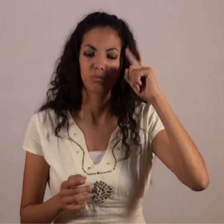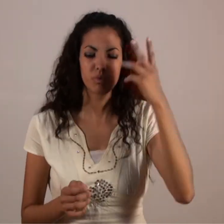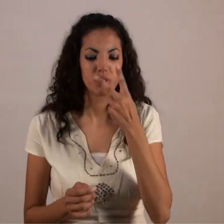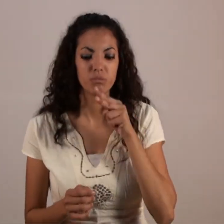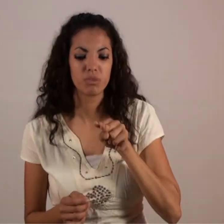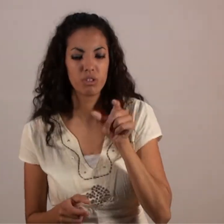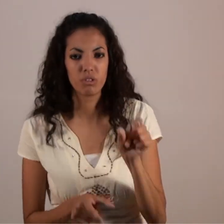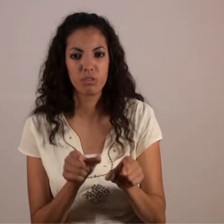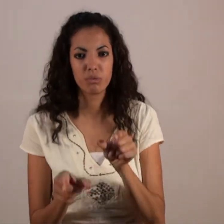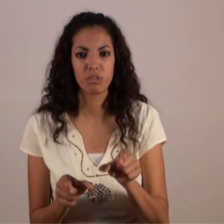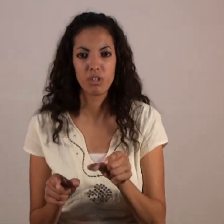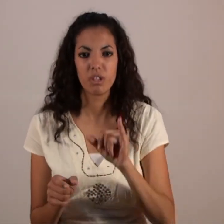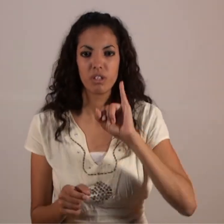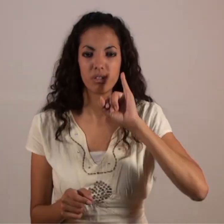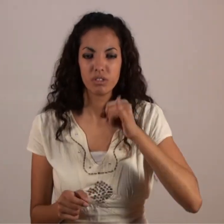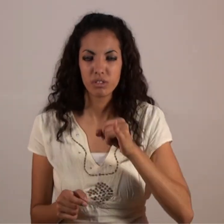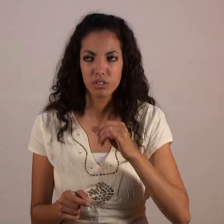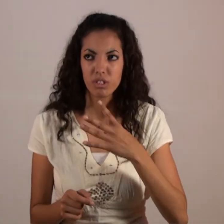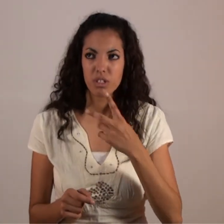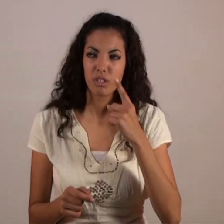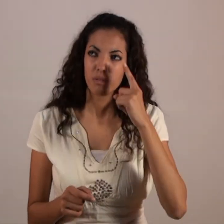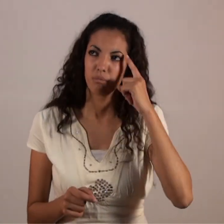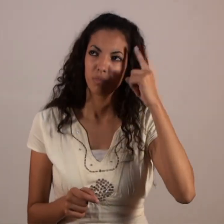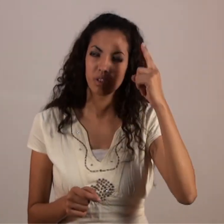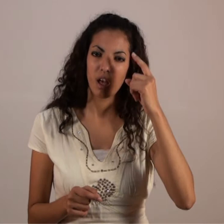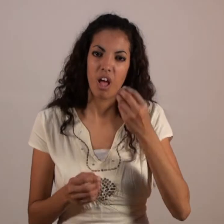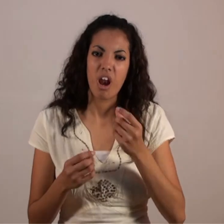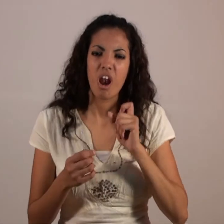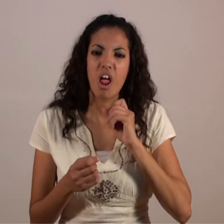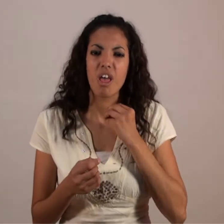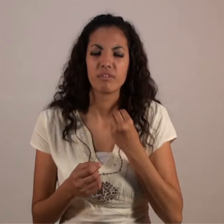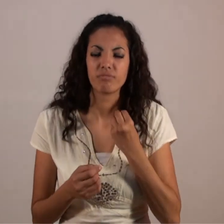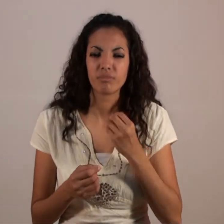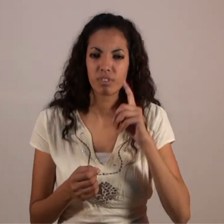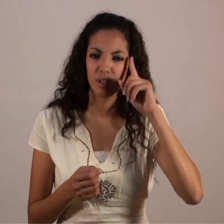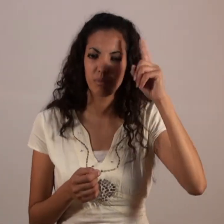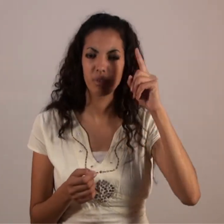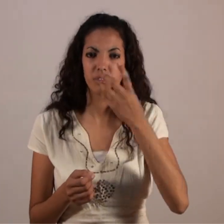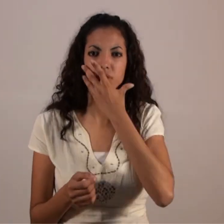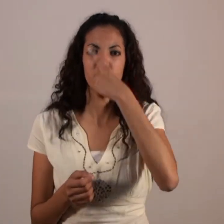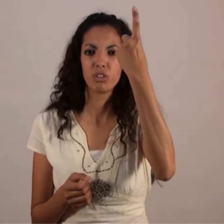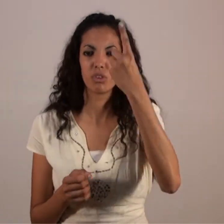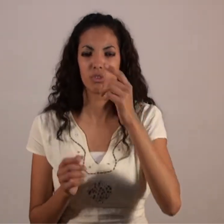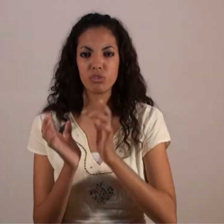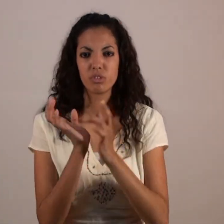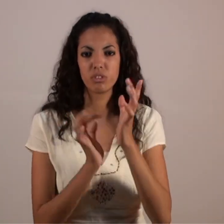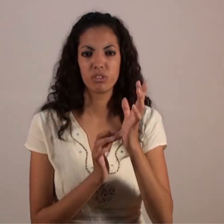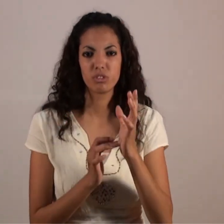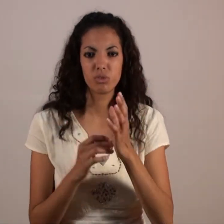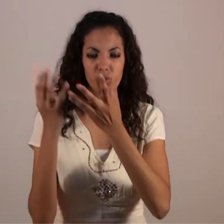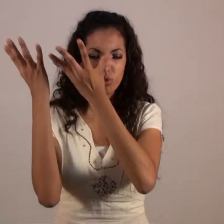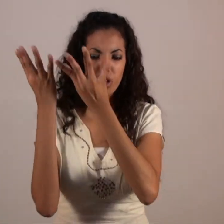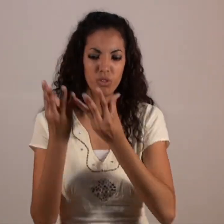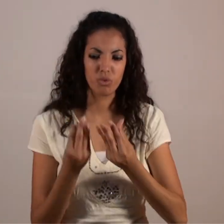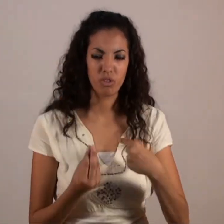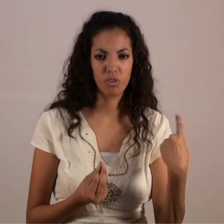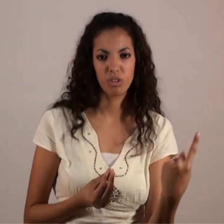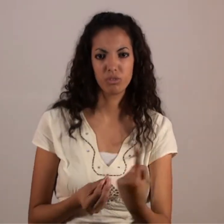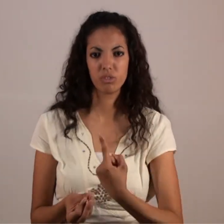de Cristo, nuestro sustituto. ¿Cómo nos ayuda a comprender qué viene antes cuando habla de ser